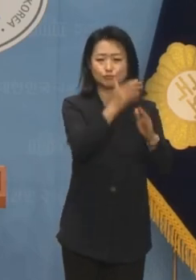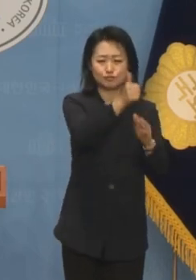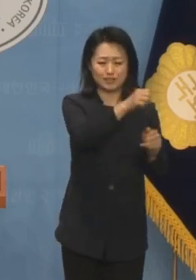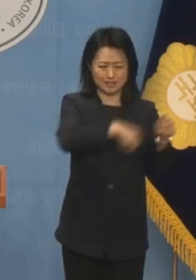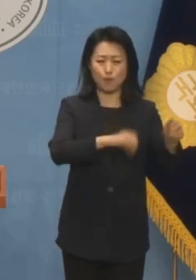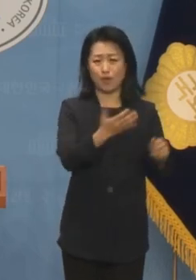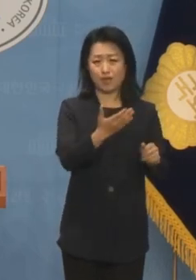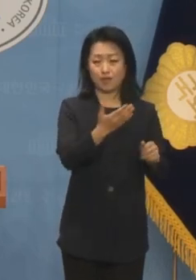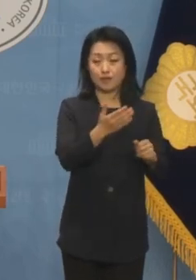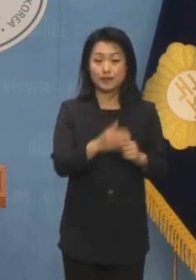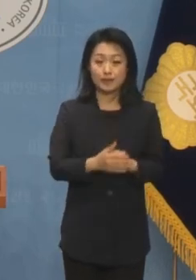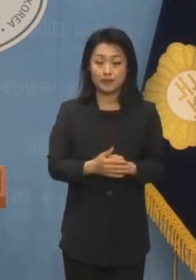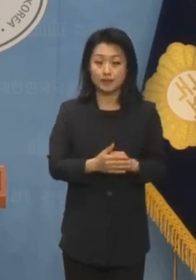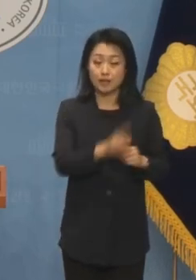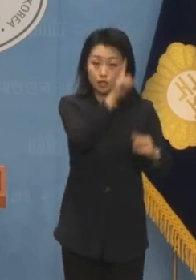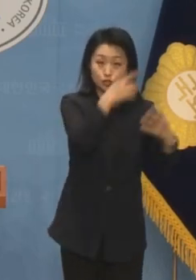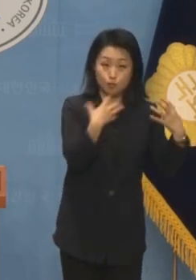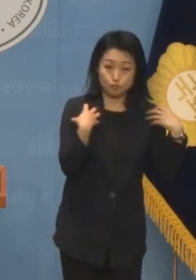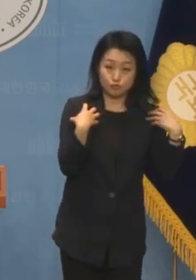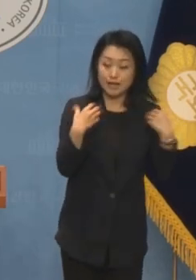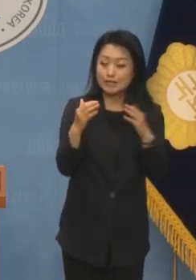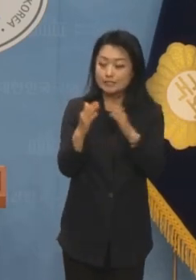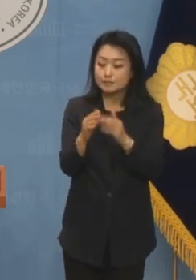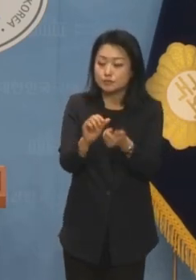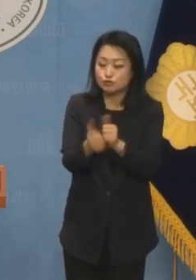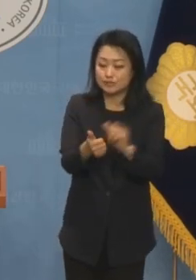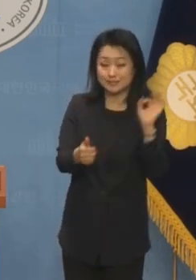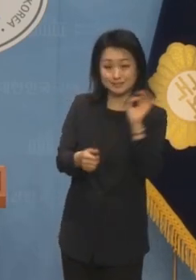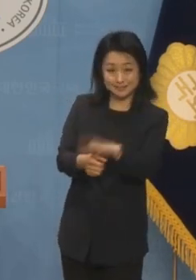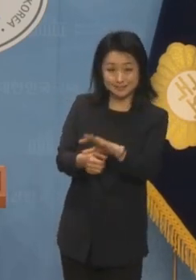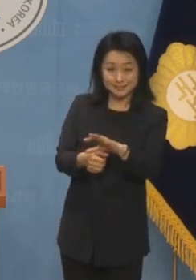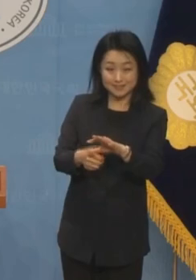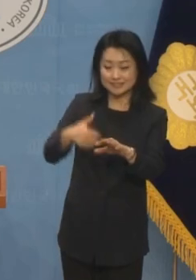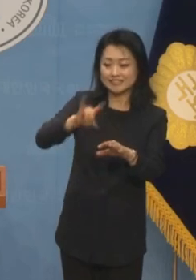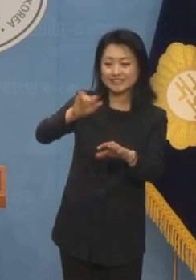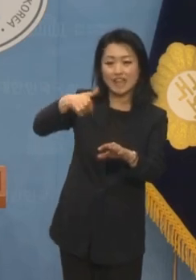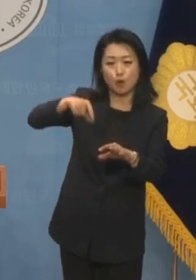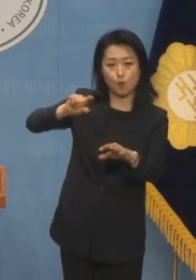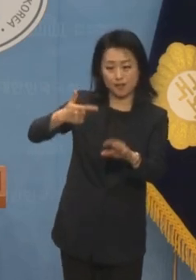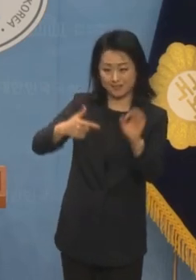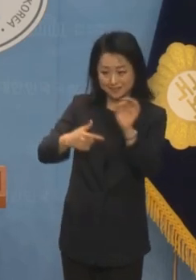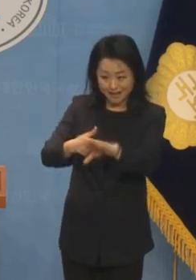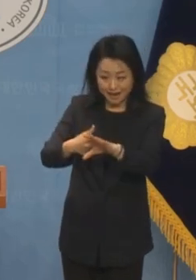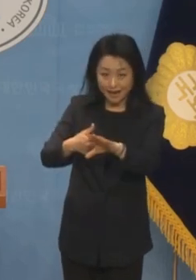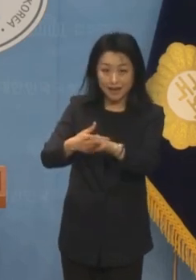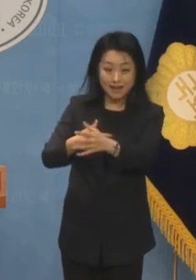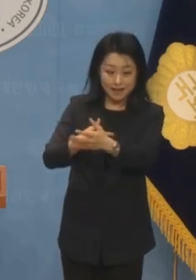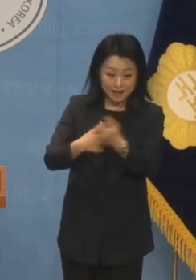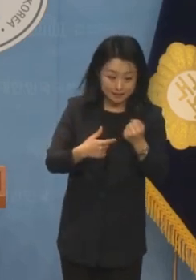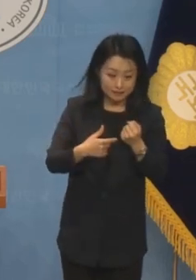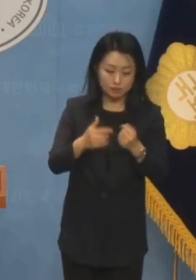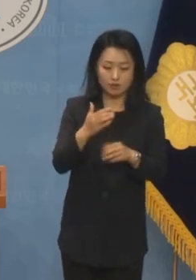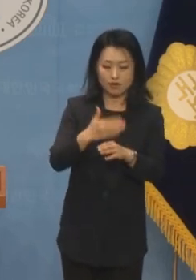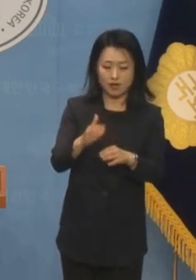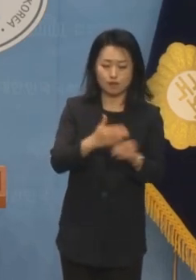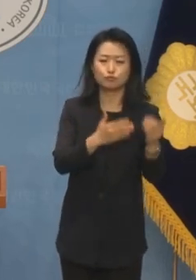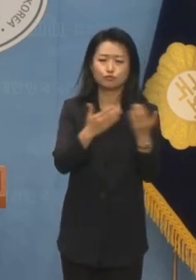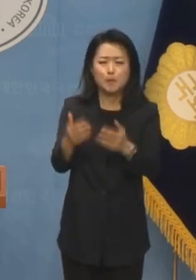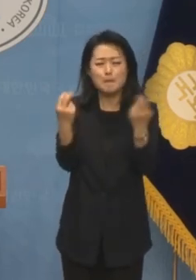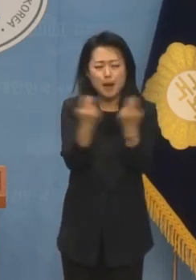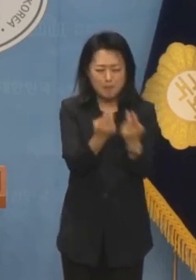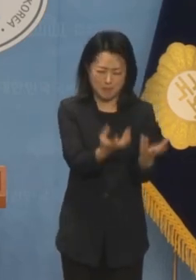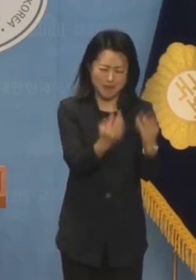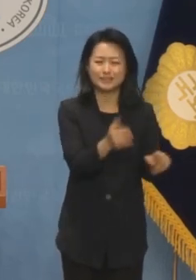공공이 임차보증금 반환 채권을 매입한 뒤 채권을 회수해서 매입 비용을 상쇄할 방법은 여러